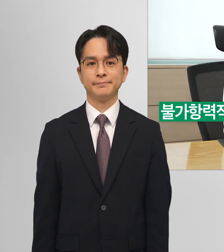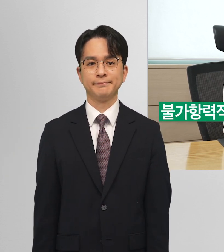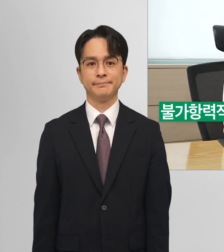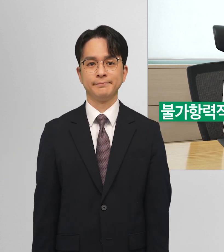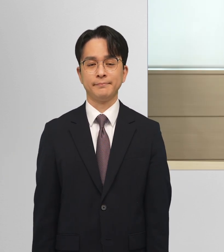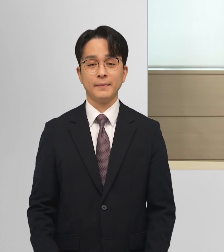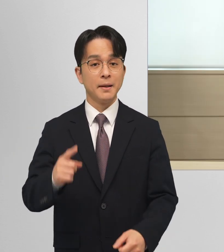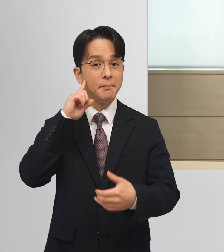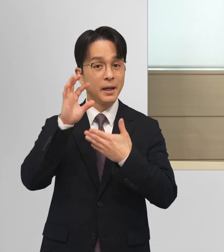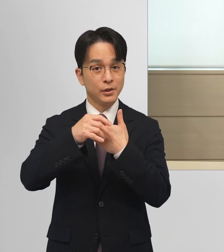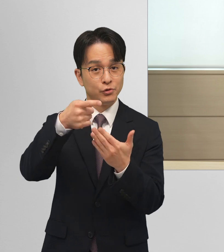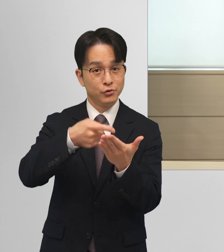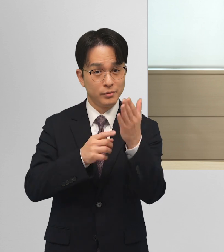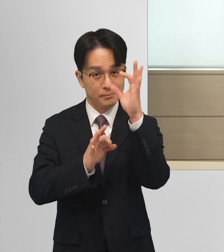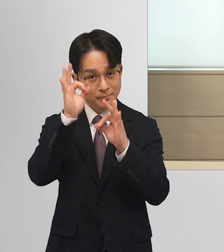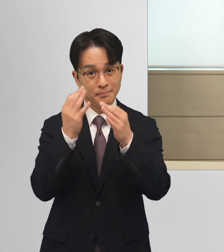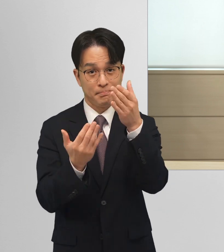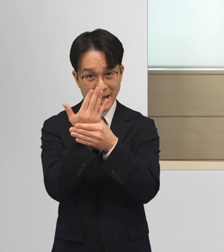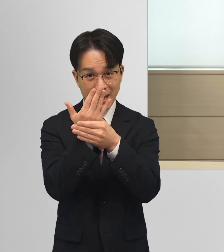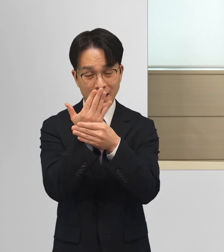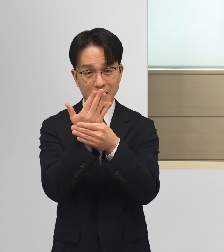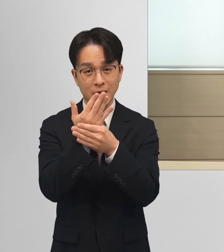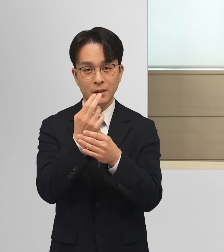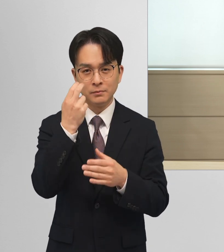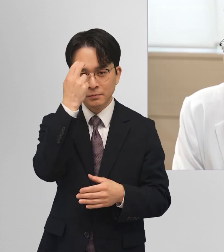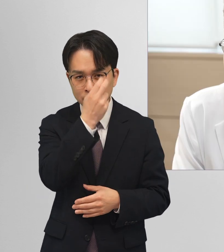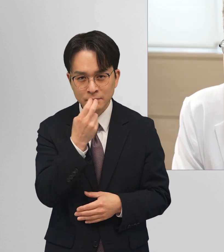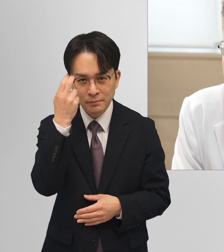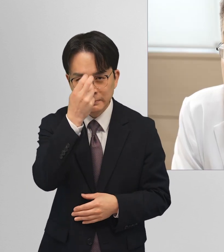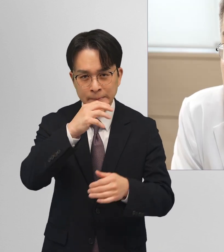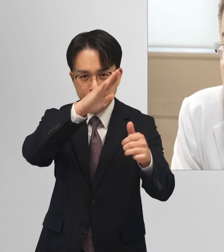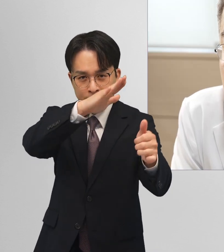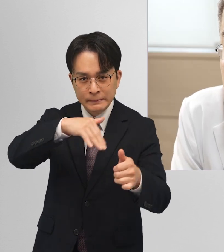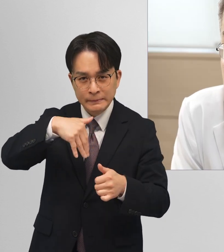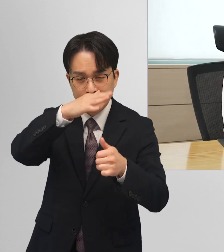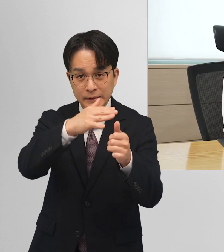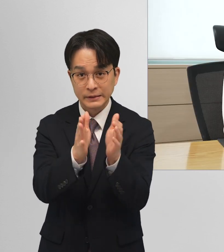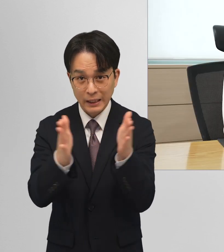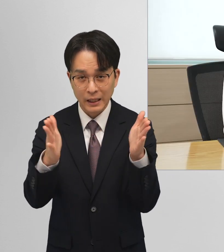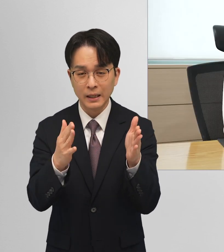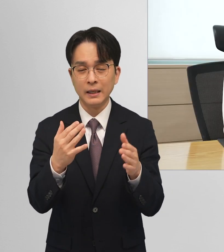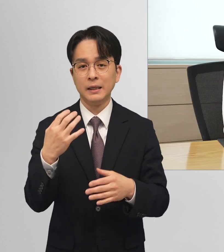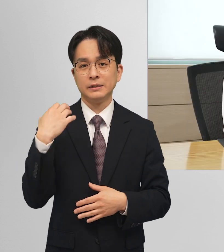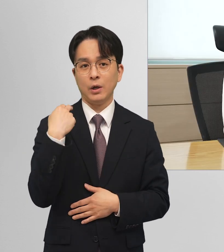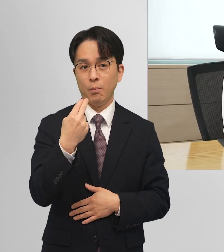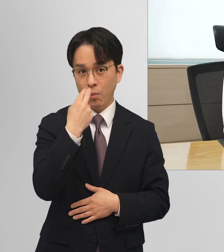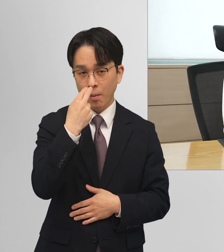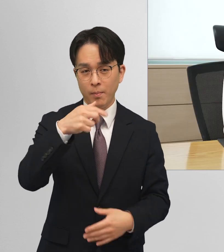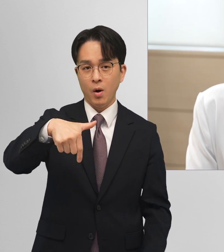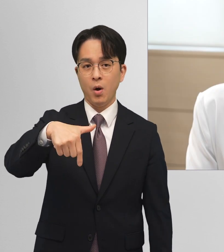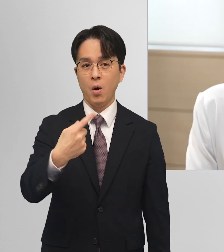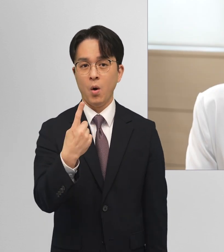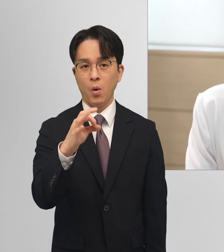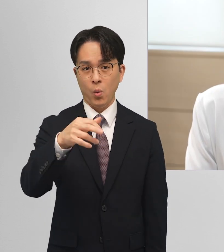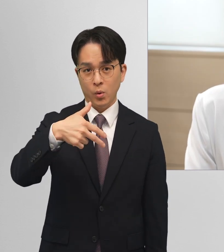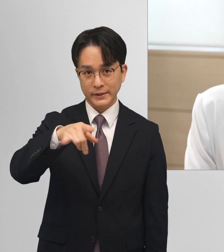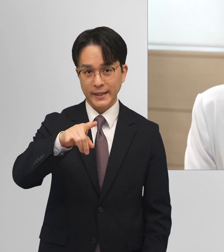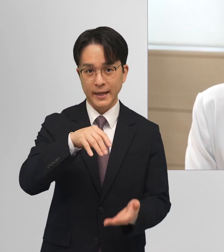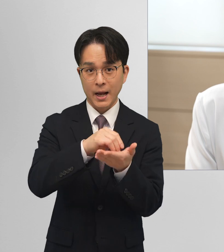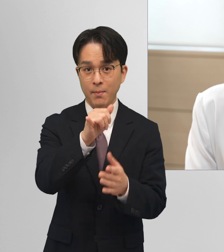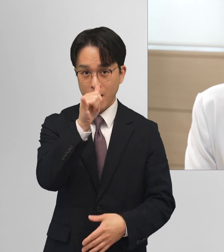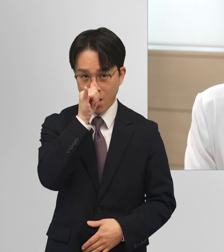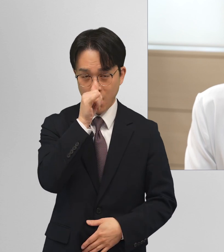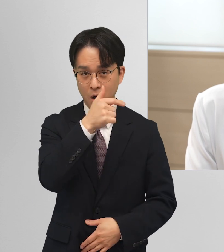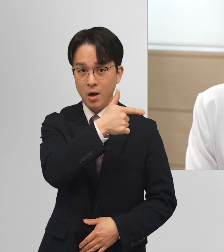특례법이 되겠습니다. 의사가 책임보험과 공제에 가입이 되어 있다고 하면 어쩔 수 없이 발생한 의료사고, 고의적이지